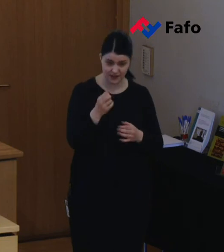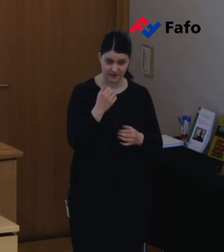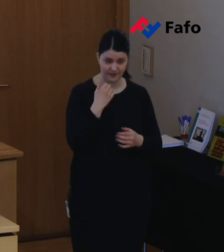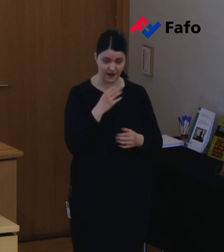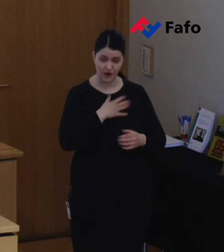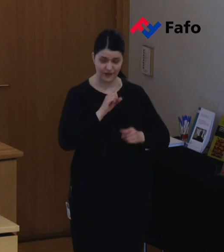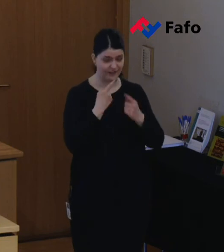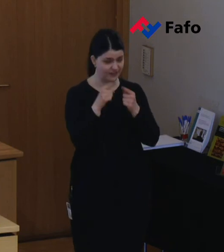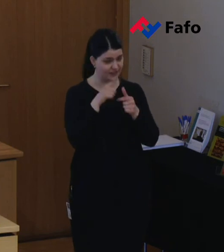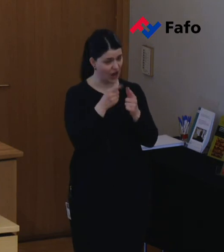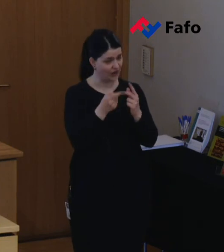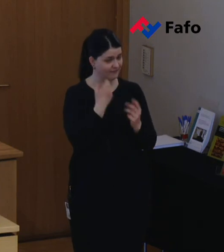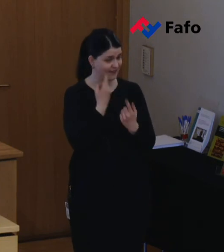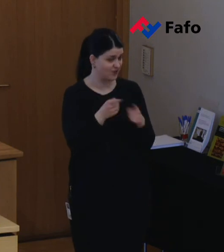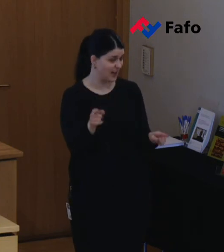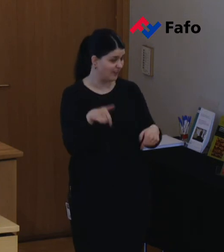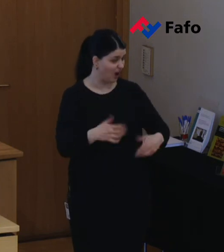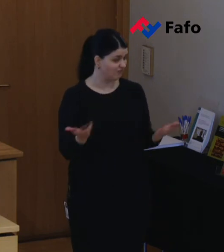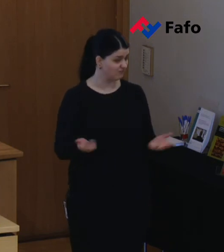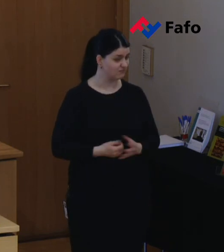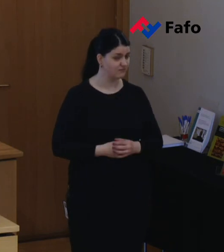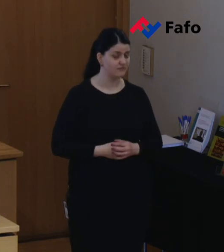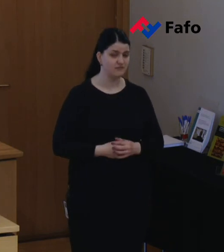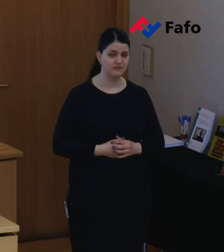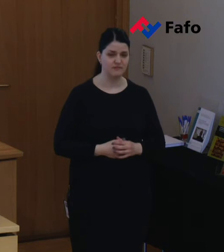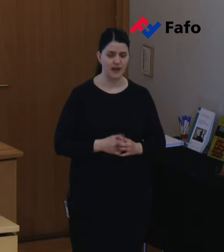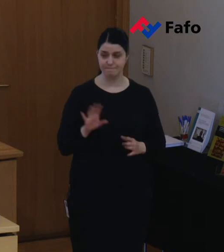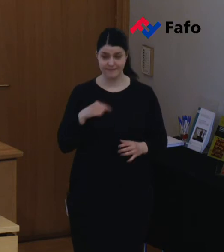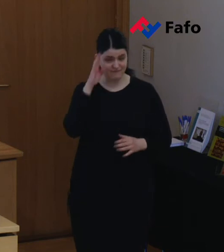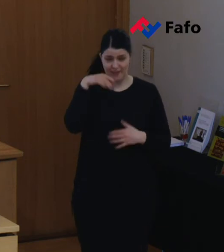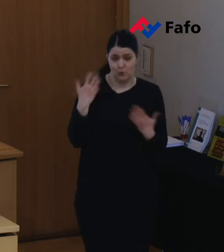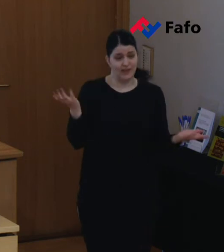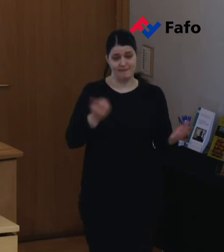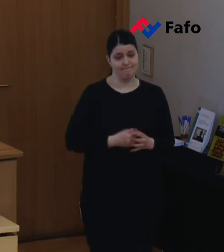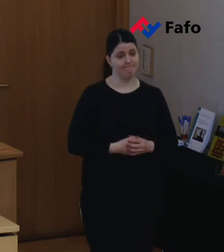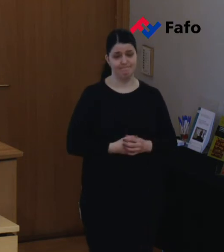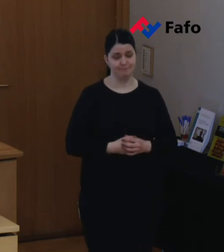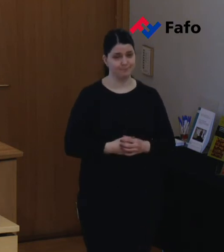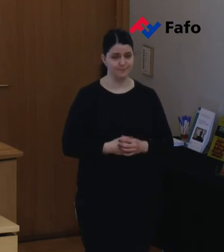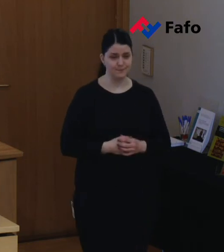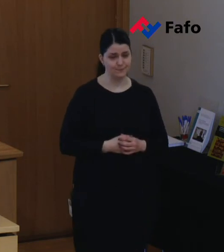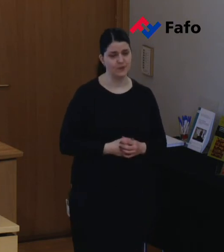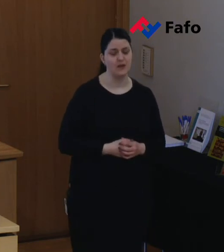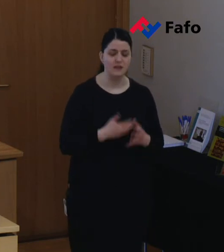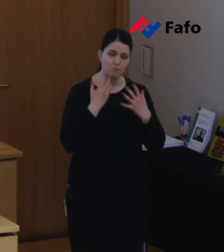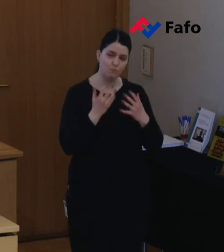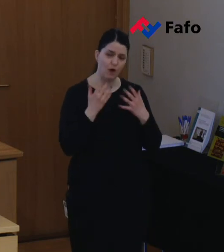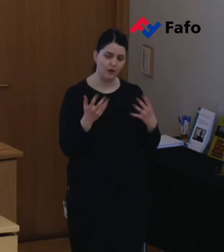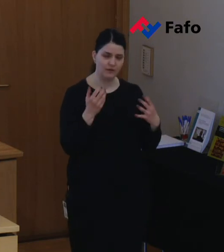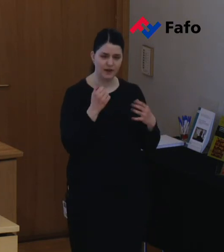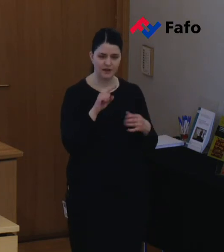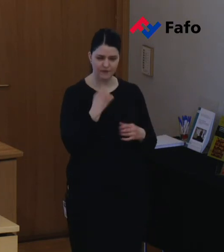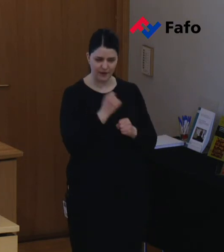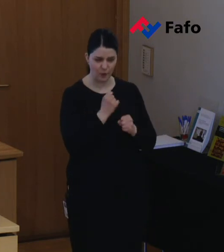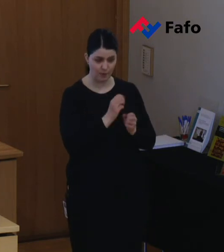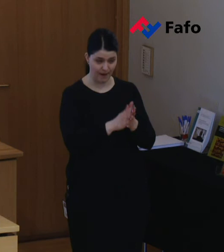Ville tallet vært annerledes da? Ja, det vet jo vi ikke. For mange av de vi jobber med har